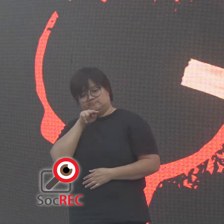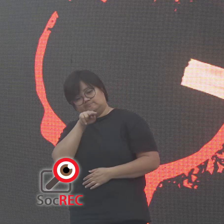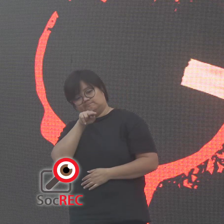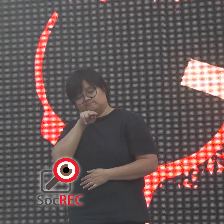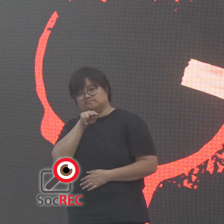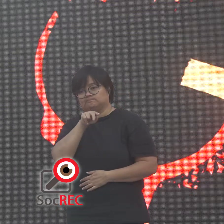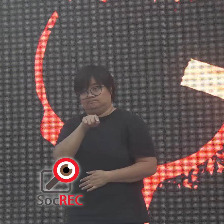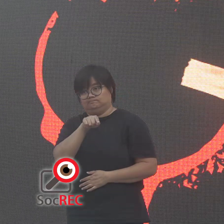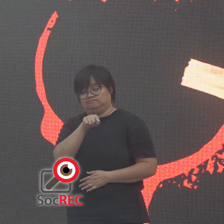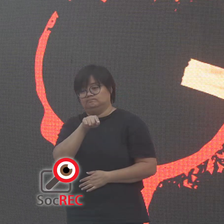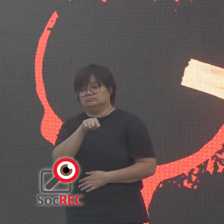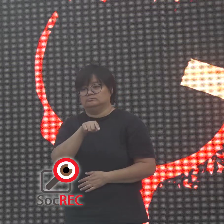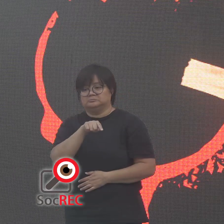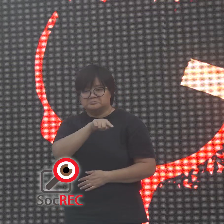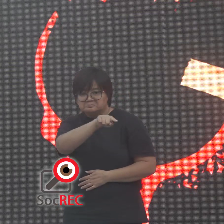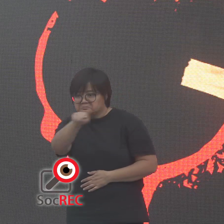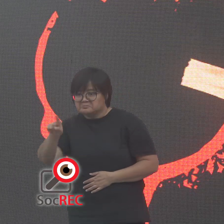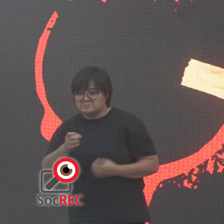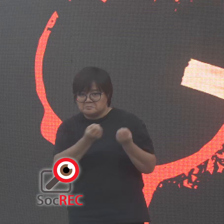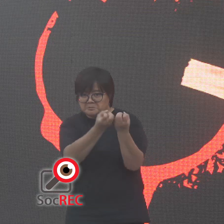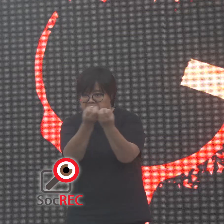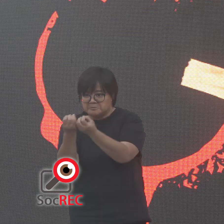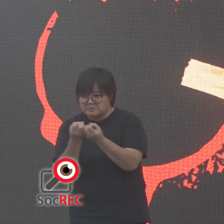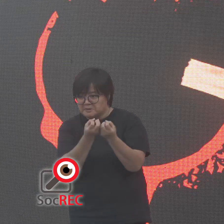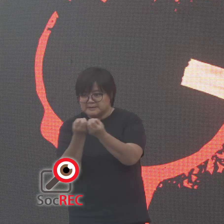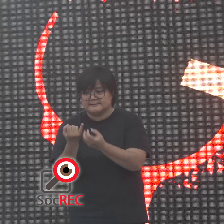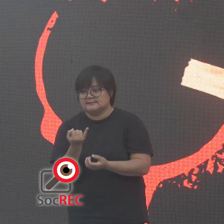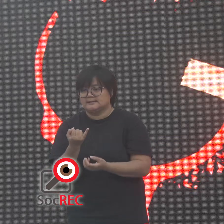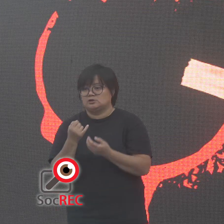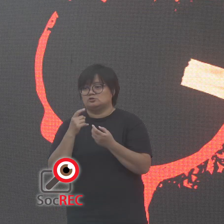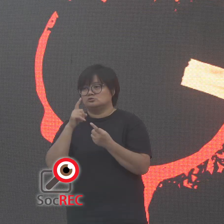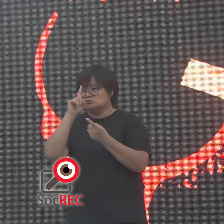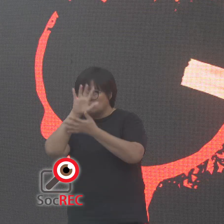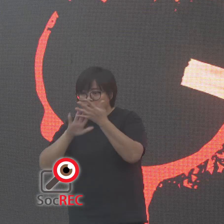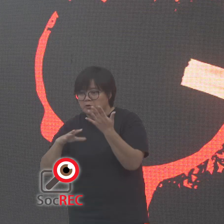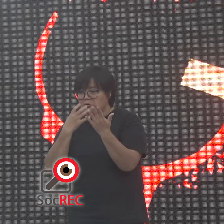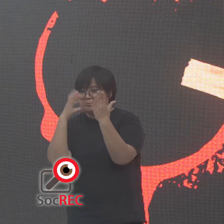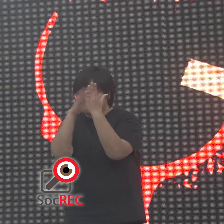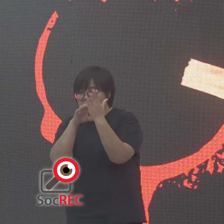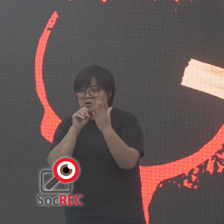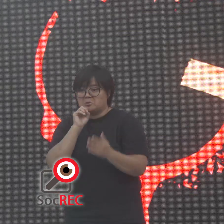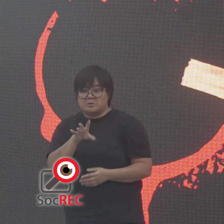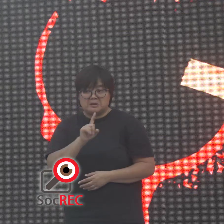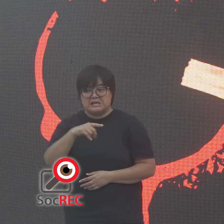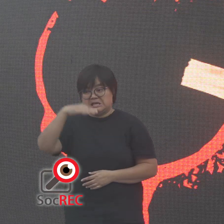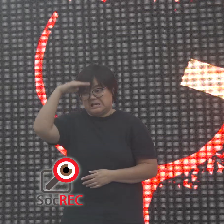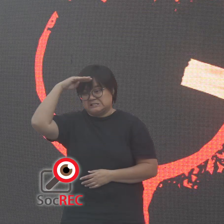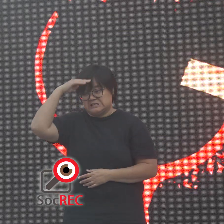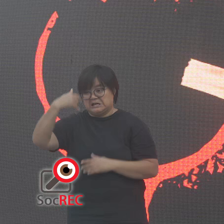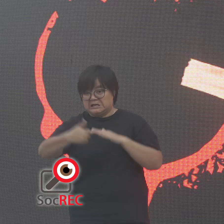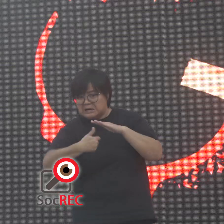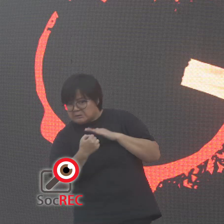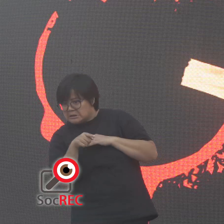言論、很差的風向，特別在網上，例如是捉鬼論，例如是和哪一